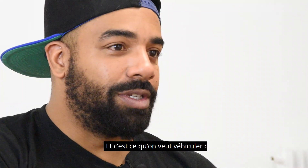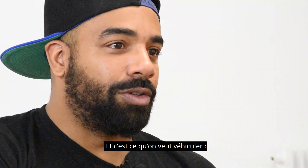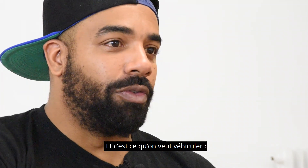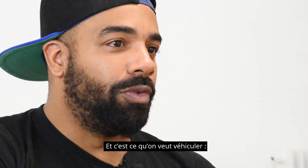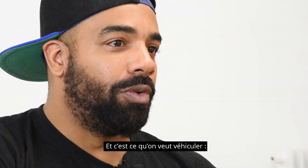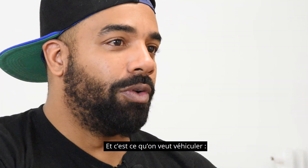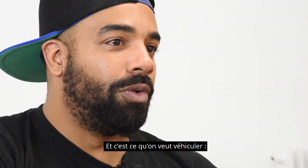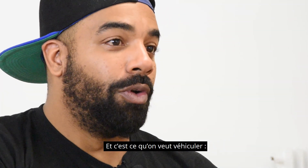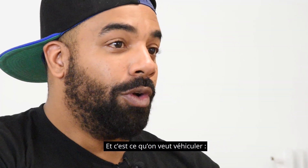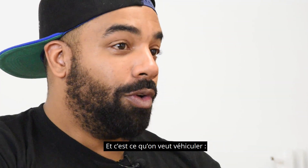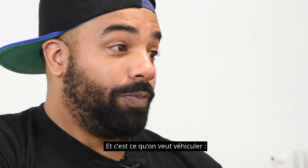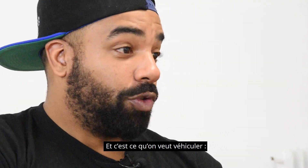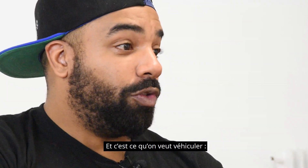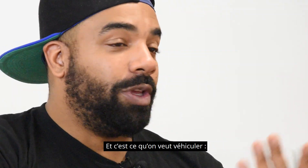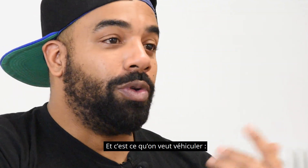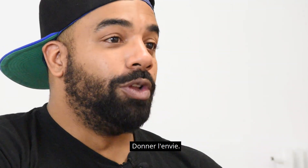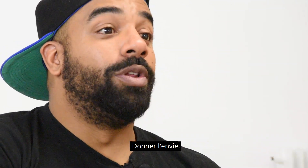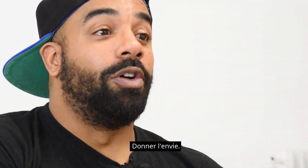c'est ce qu'on veut véhiculer, donner l'envie.